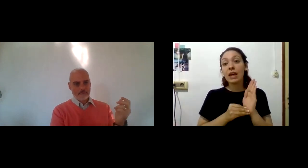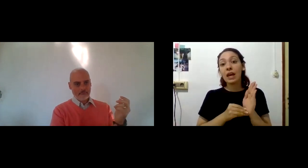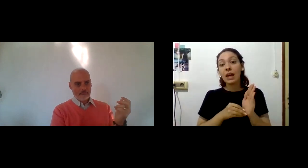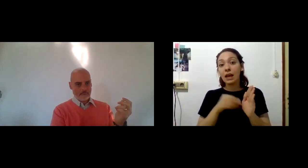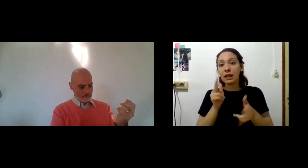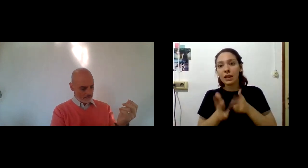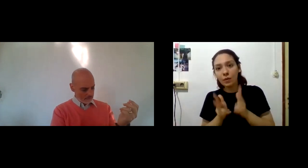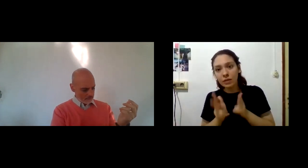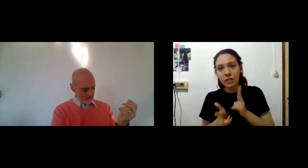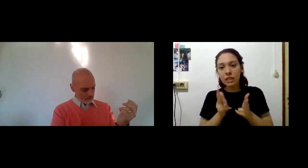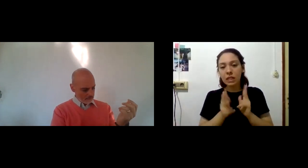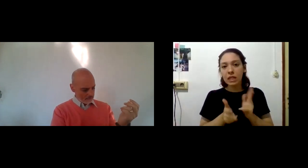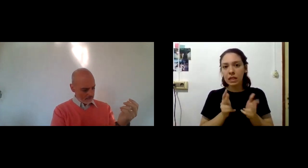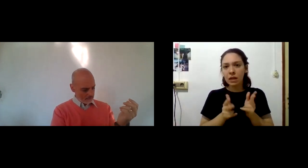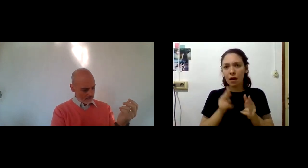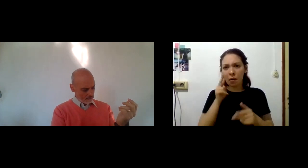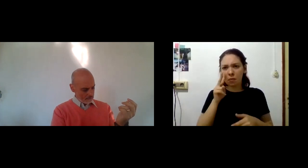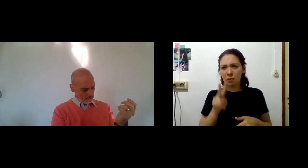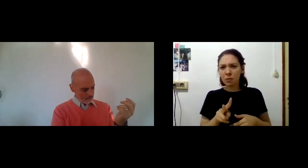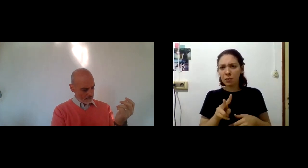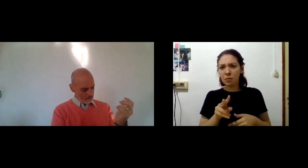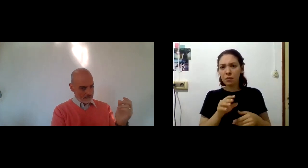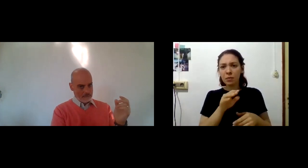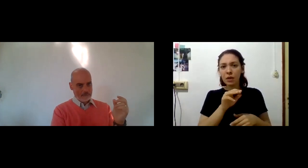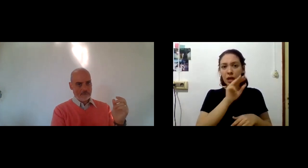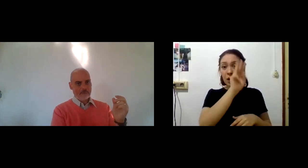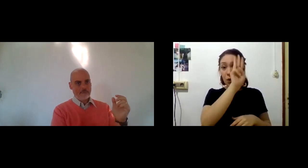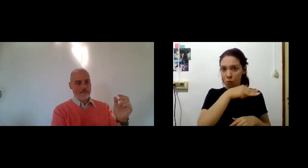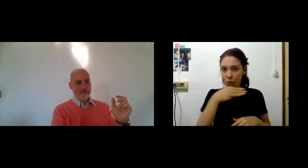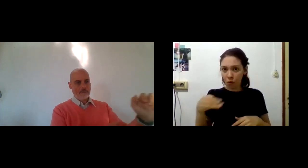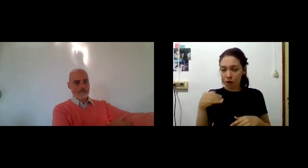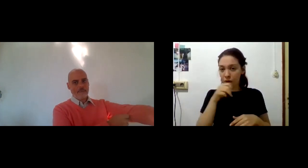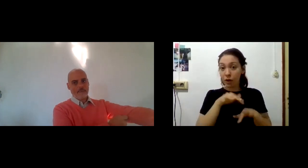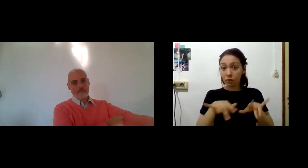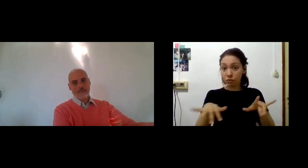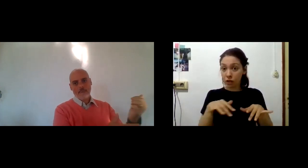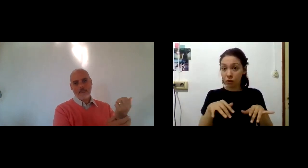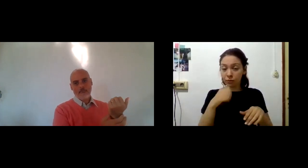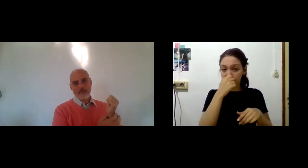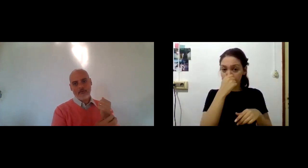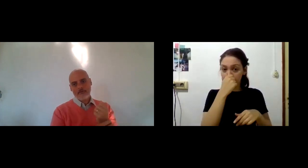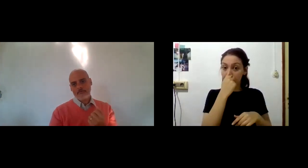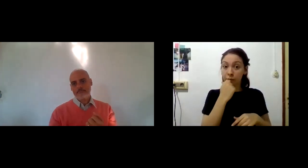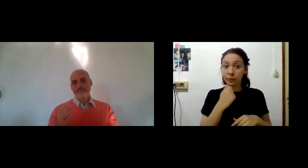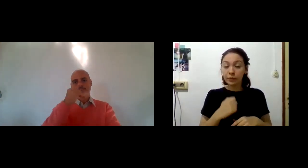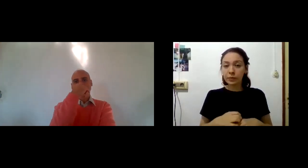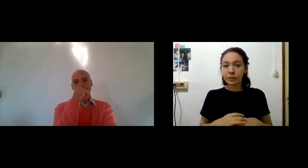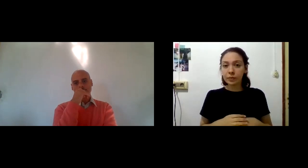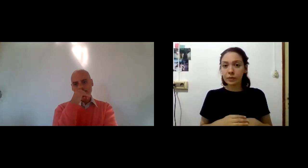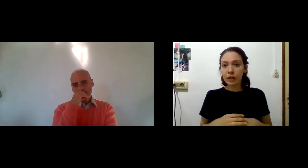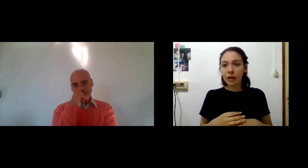Sí. vi que tenía ese correo y pienso que capaz que fue también eso, que no me recibe los mensajes de ese correo